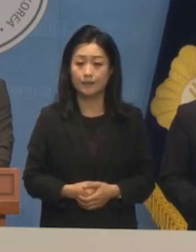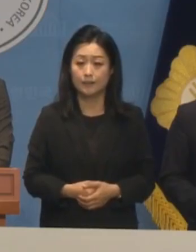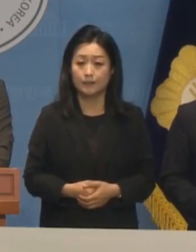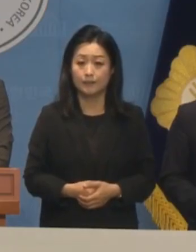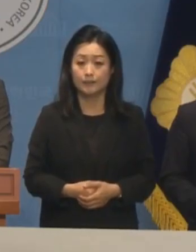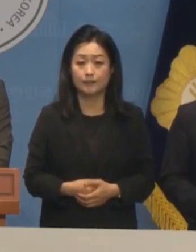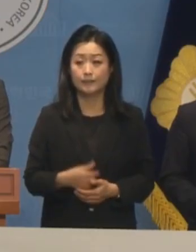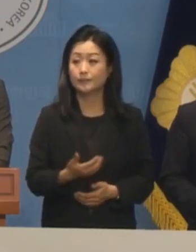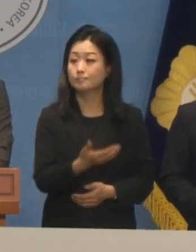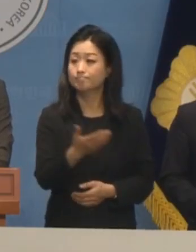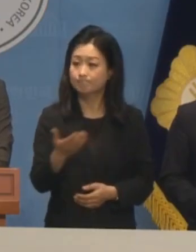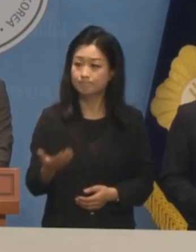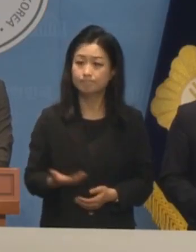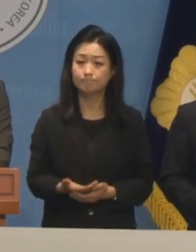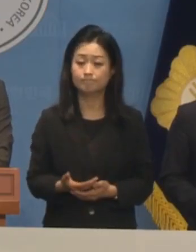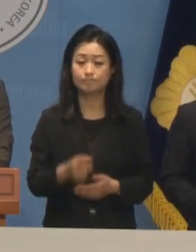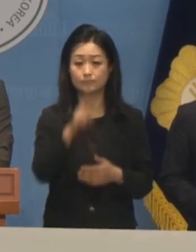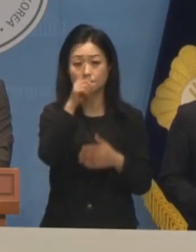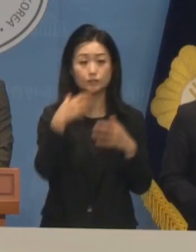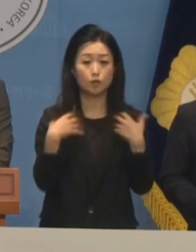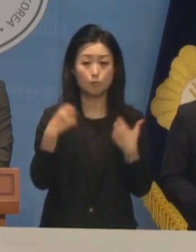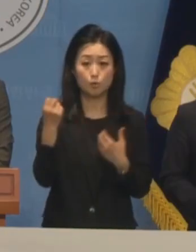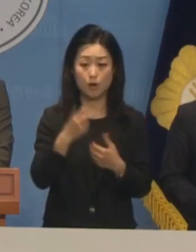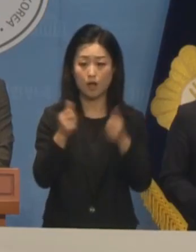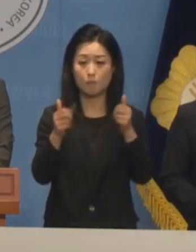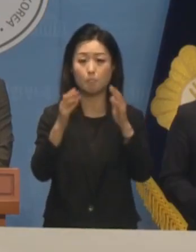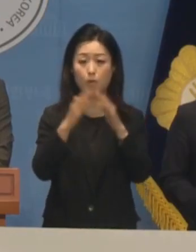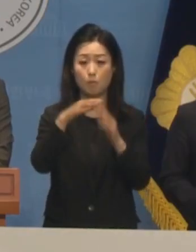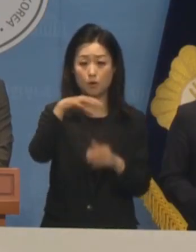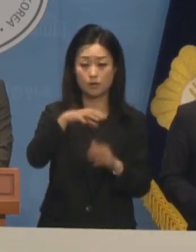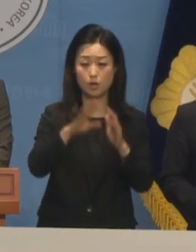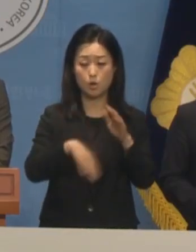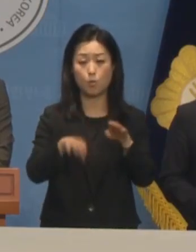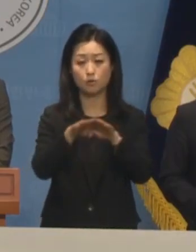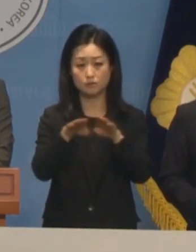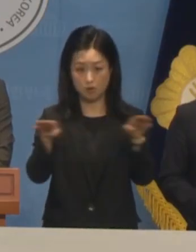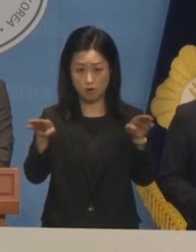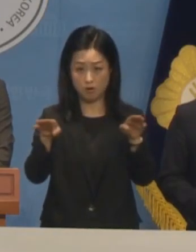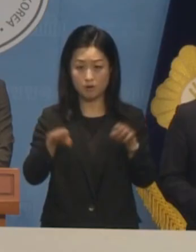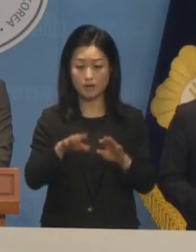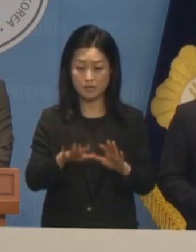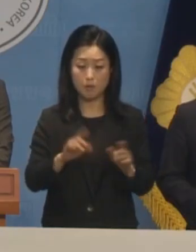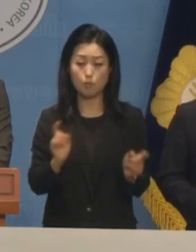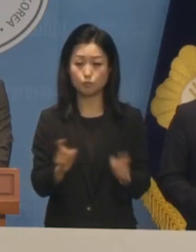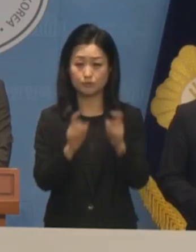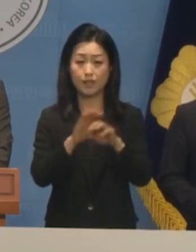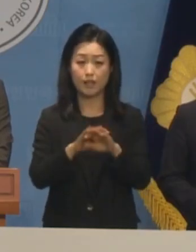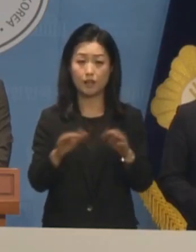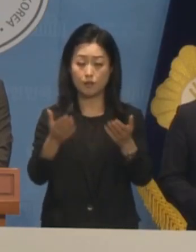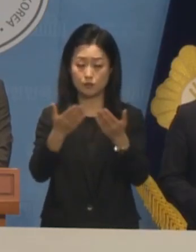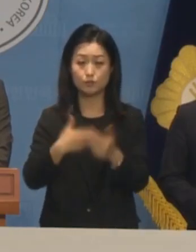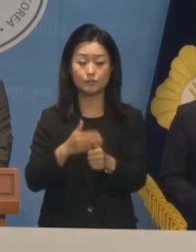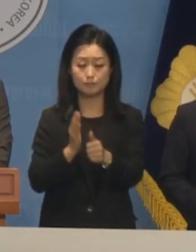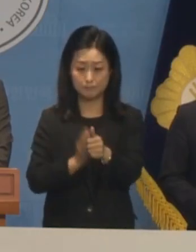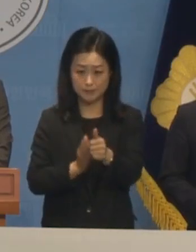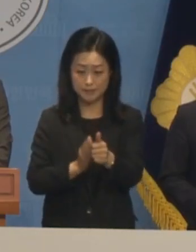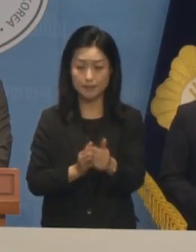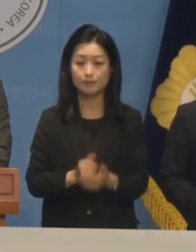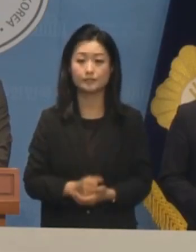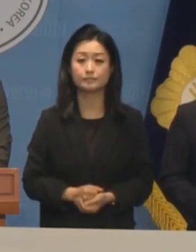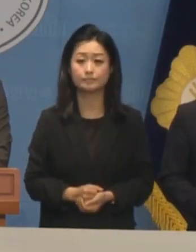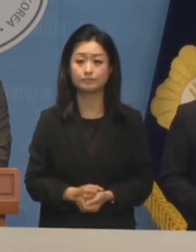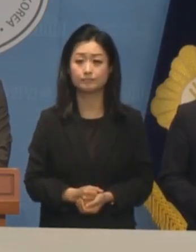이 자리를 통해 정부와 법원이 공정하게 이번 분쟁을 해결해 주시길